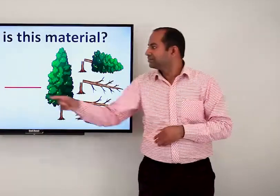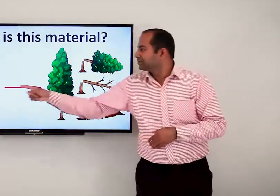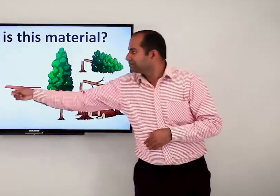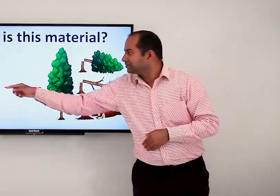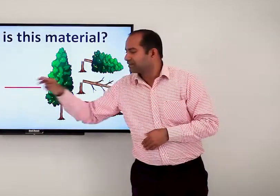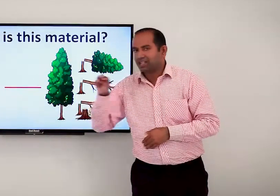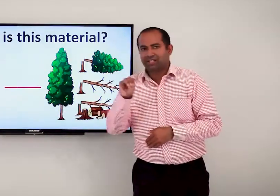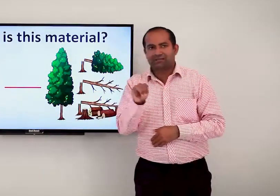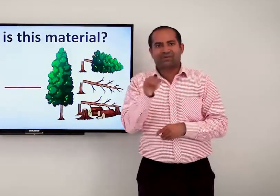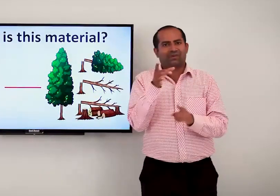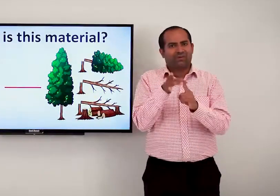धात,